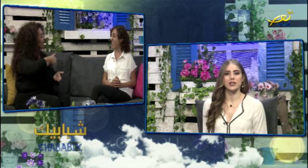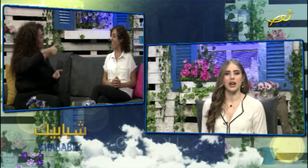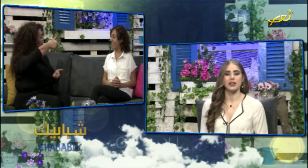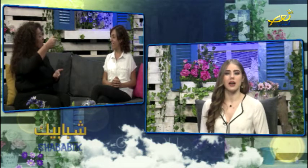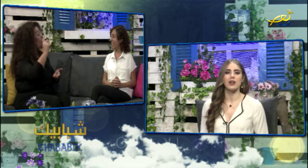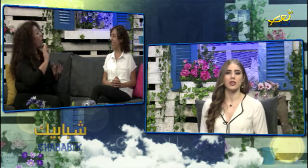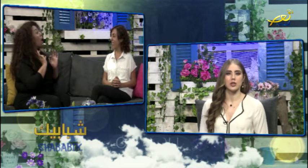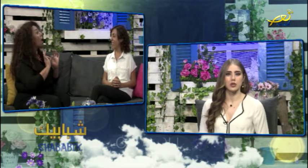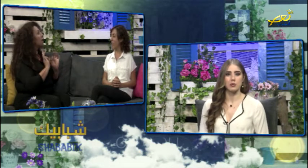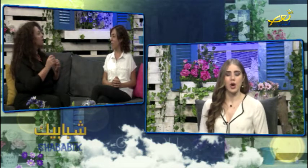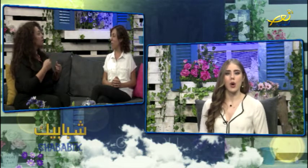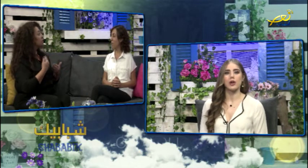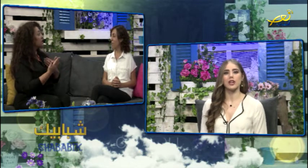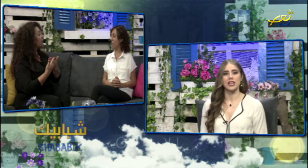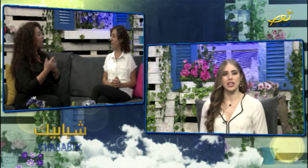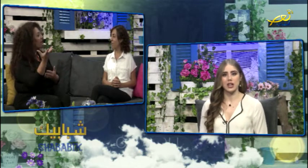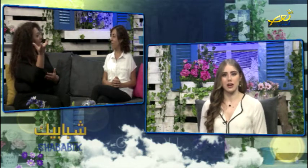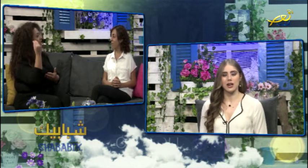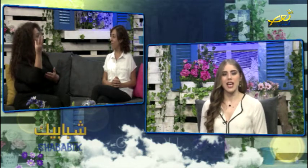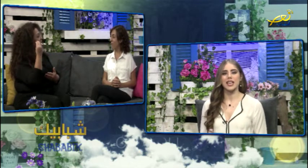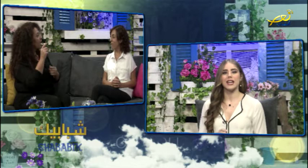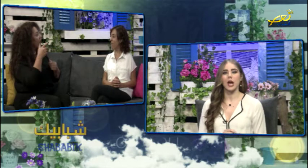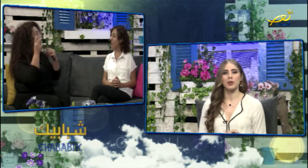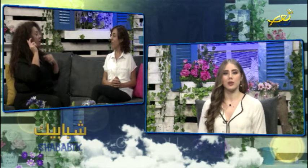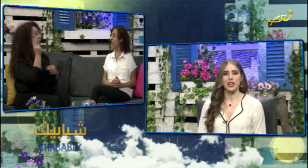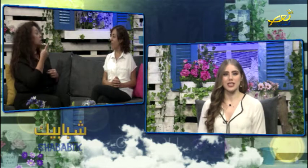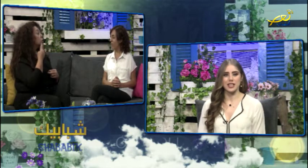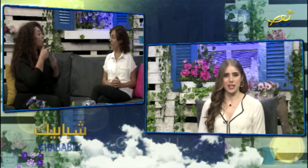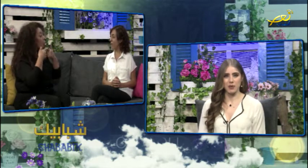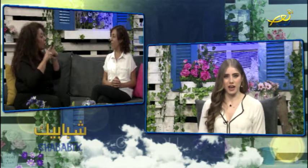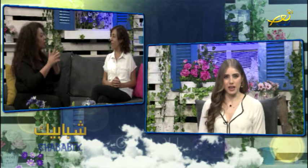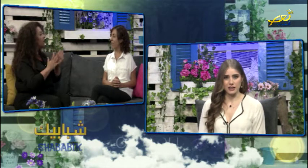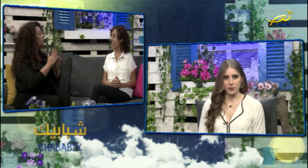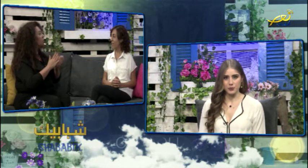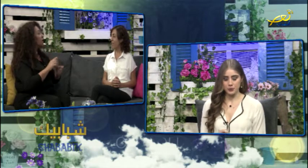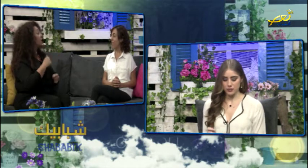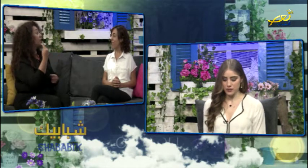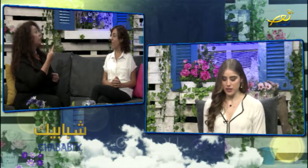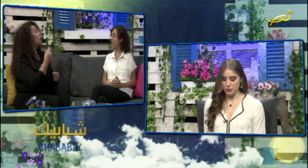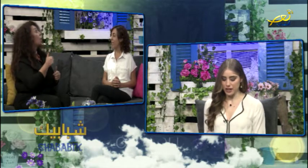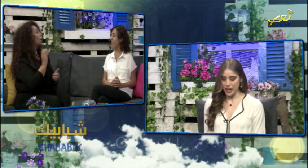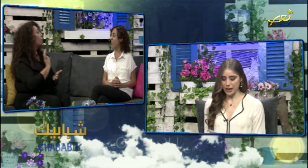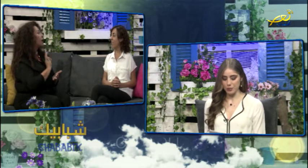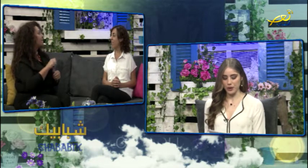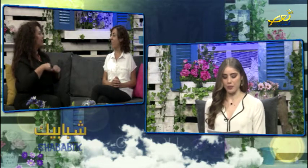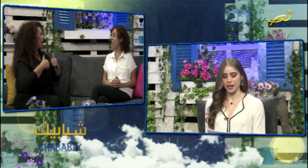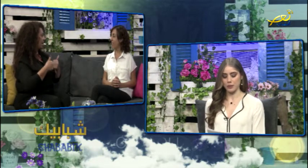على ثقافة الصم ولغة الإشارة يلي لعبت دور أساسي بحياتها. منرحب معنا